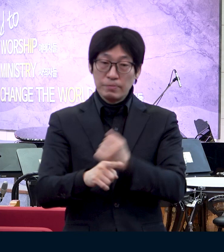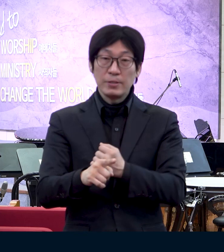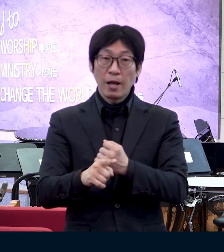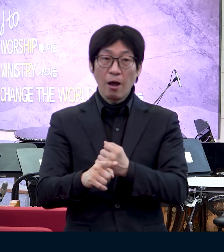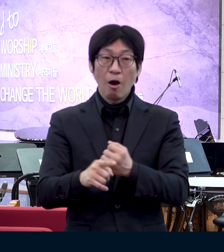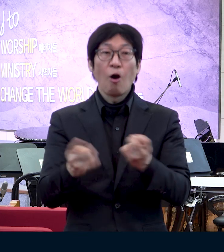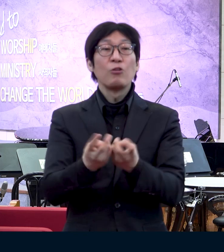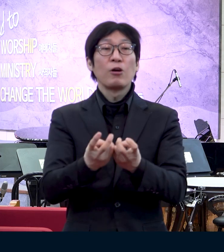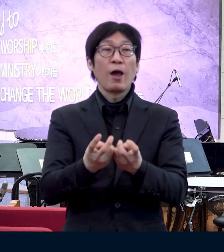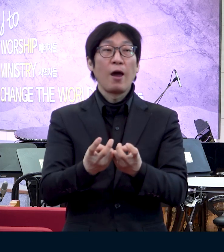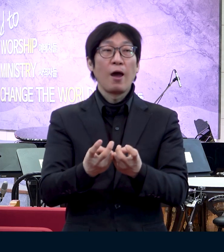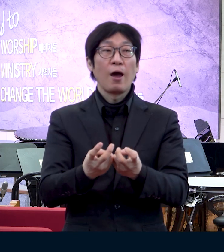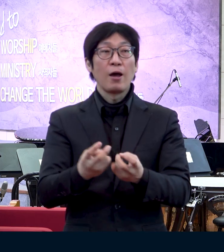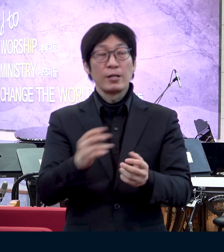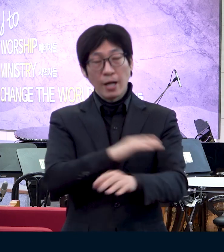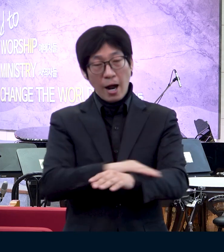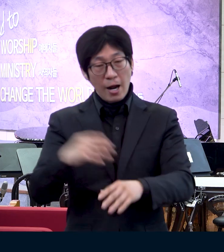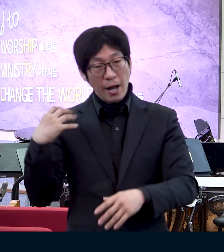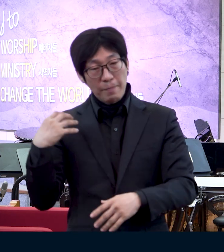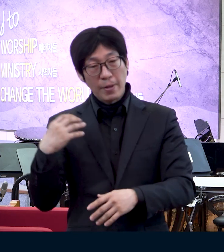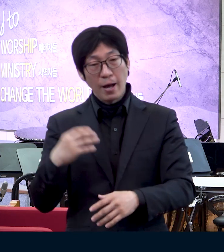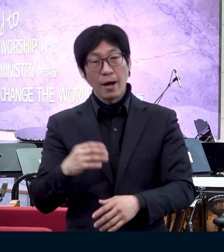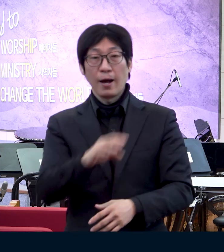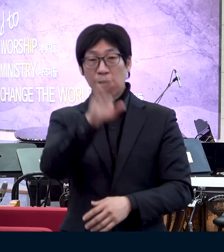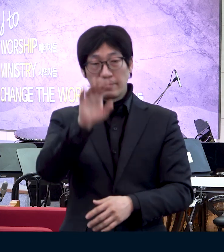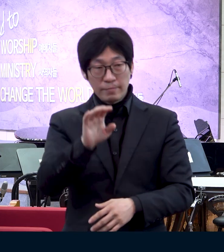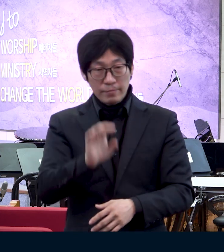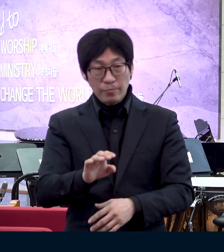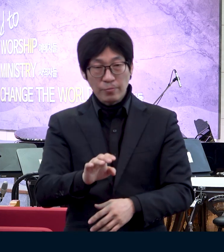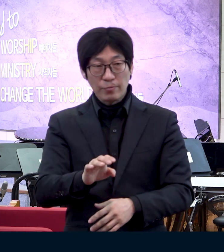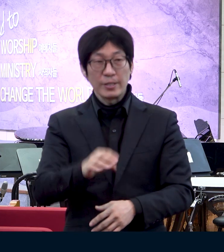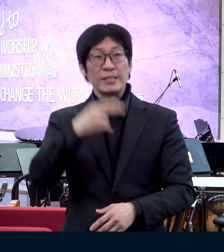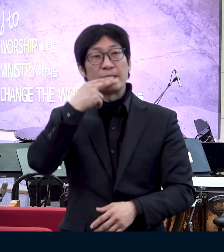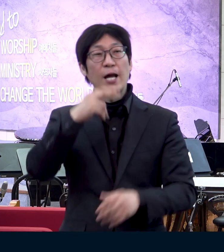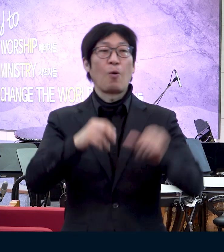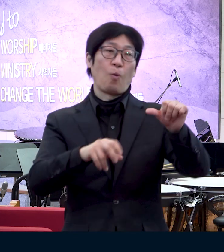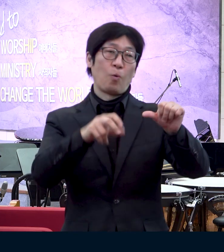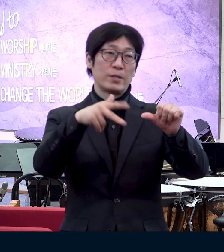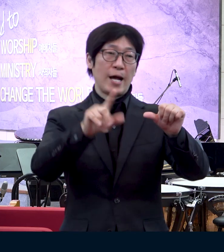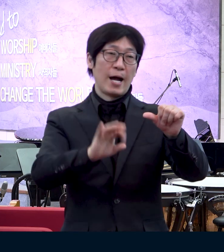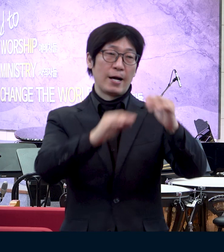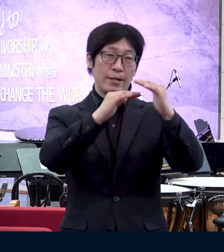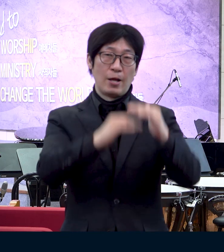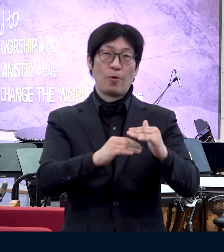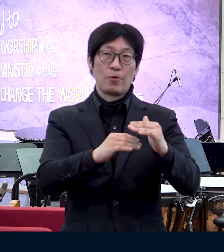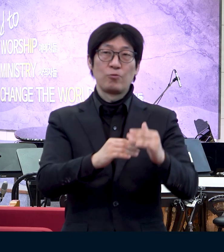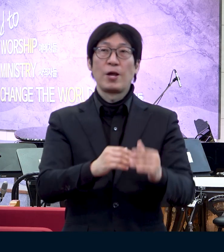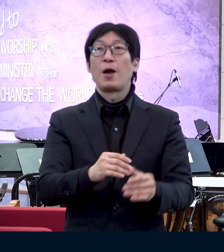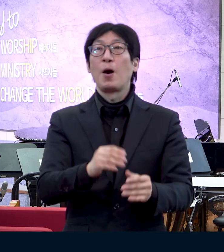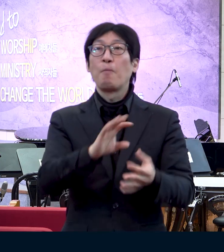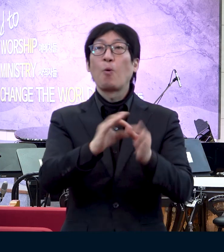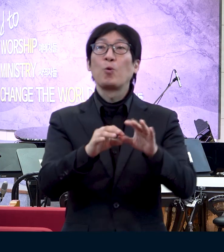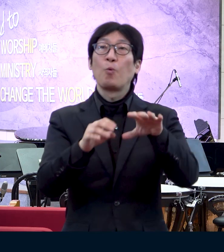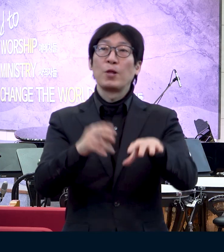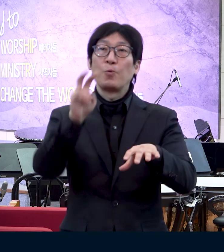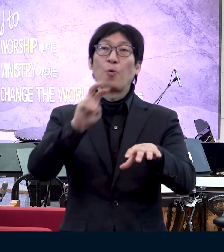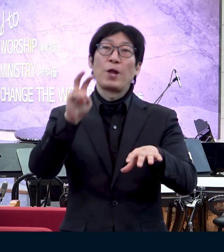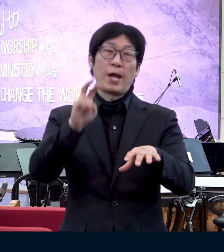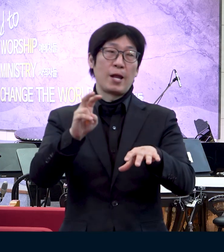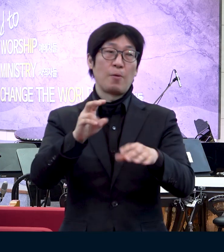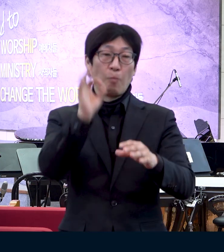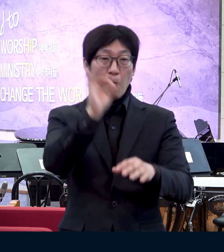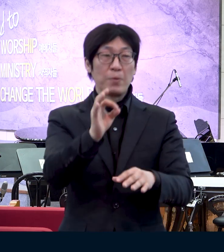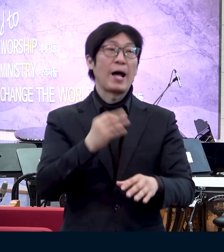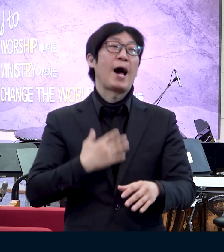가족이라는 부르심을 잘 감당할 수 있을까? 그 답을 이사야 5장 포도원의 노래가 주고 있습니다. 이사야 5장에